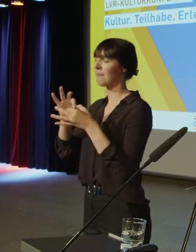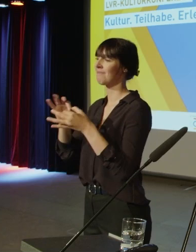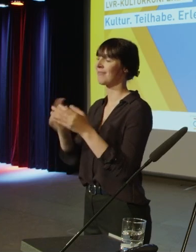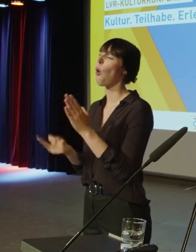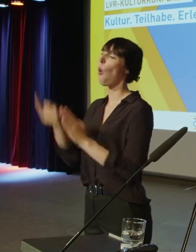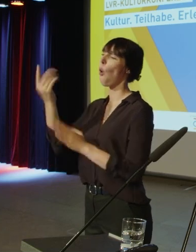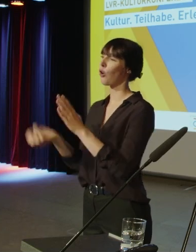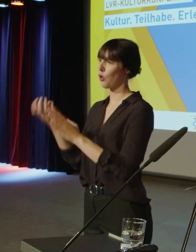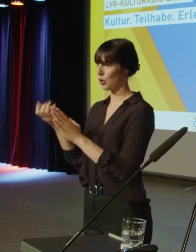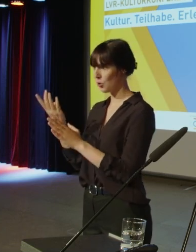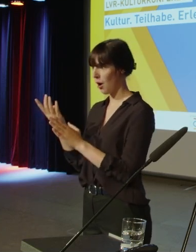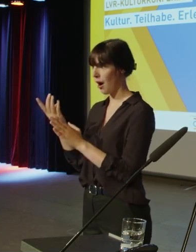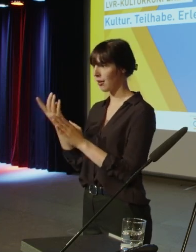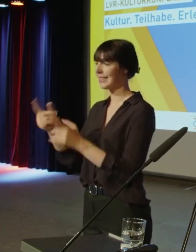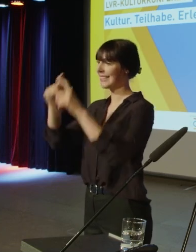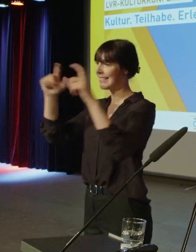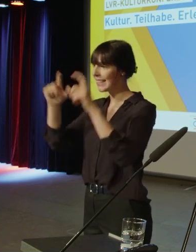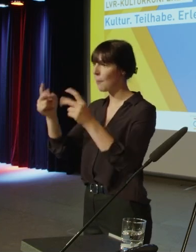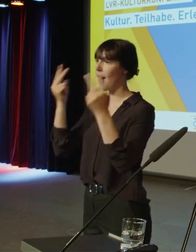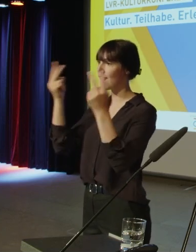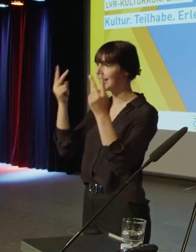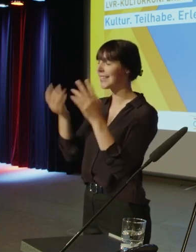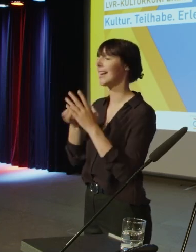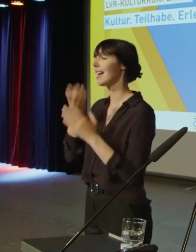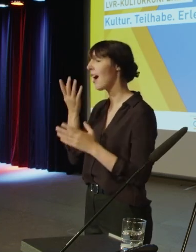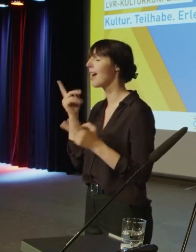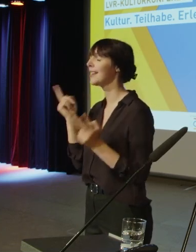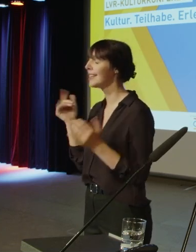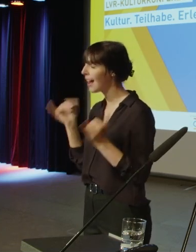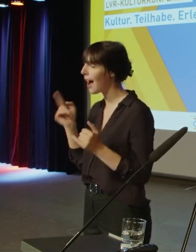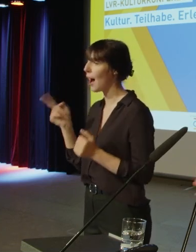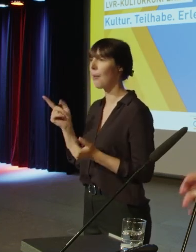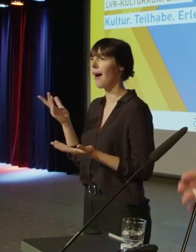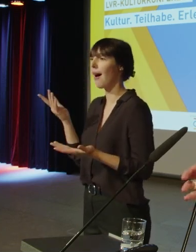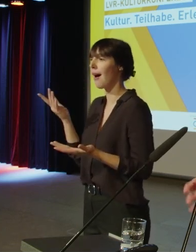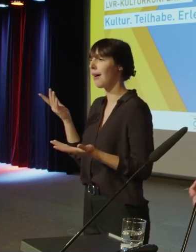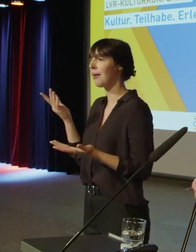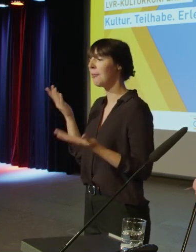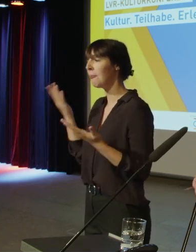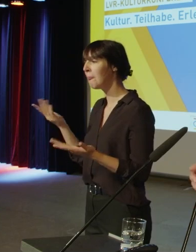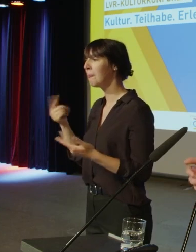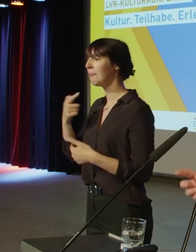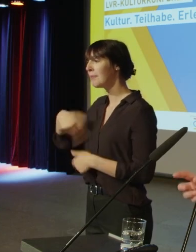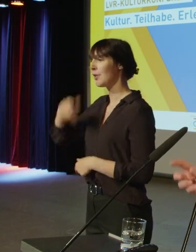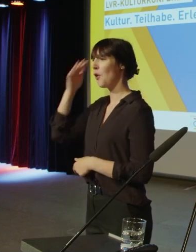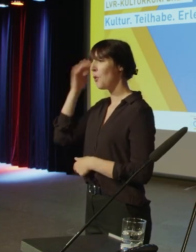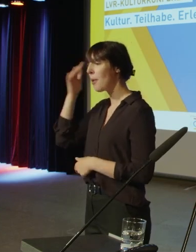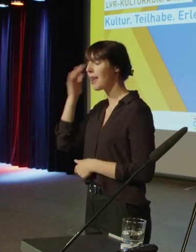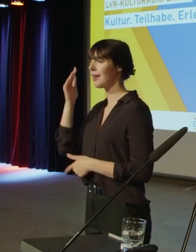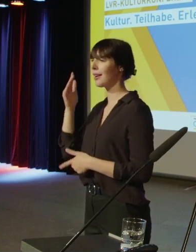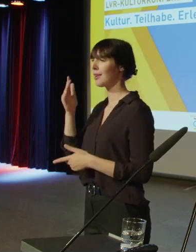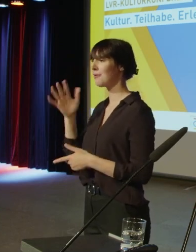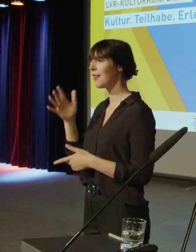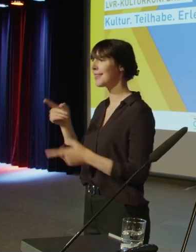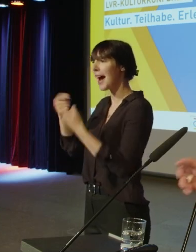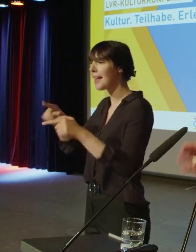und debattiert und das ist ein Ort, wo das alles stattfinden kann, überhaupt keine Frage. Aber dass wir uns dann und wann mal was leisten, wo